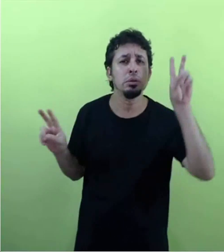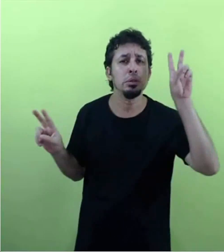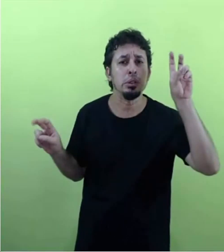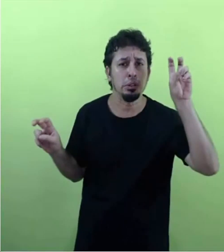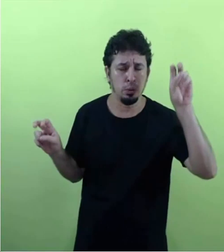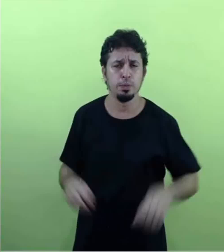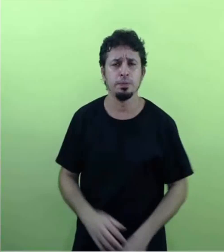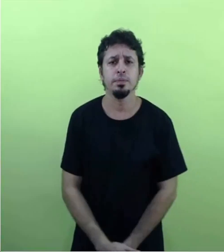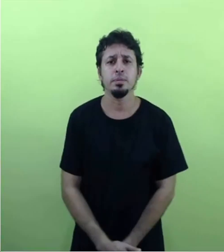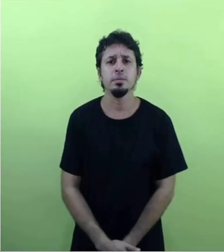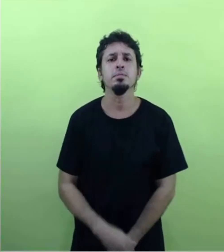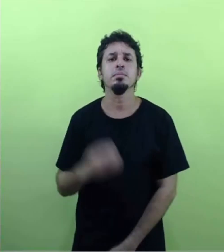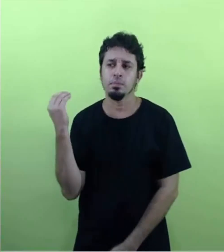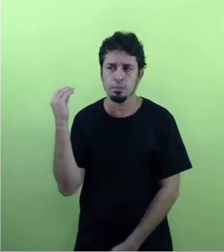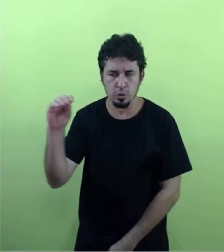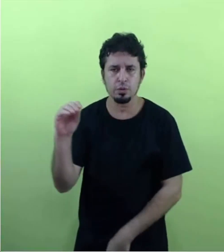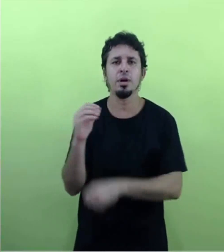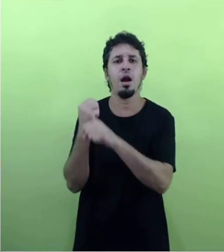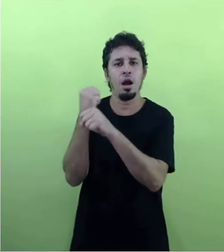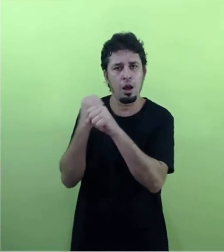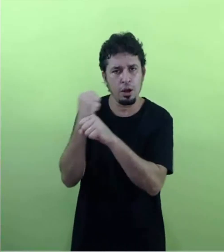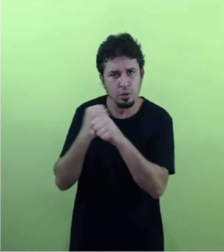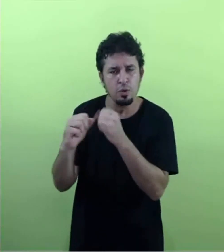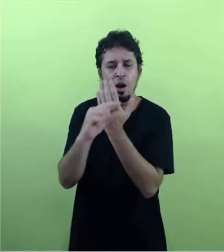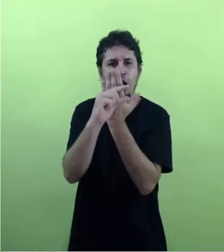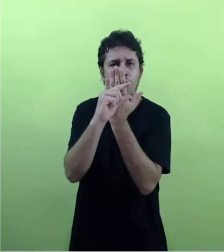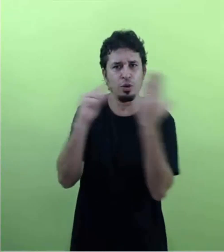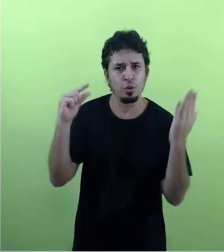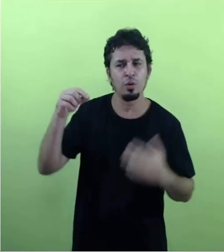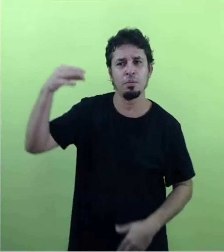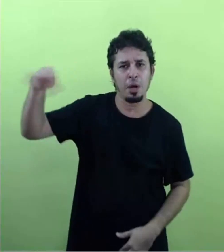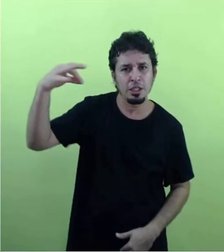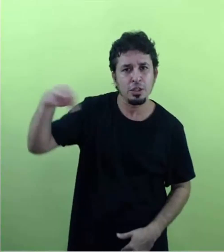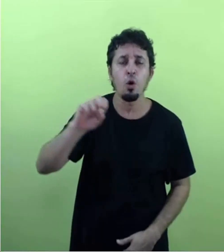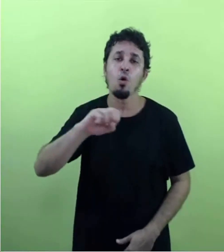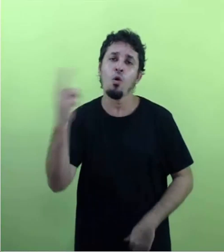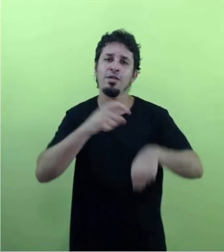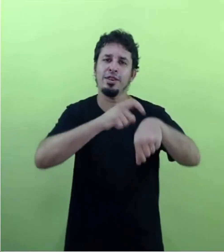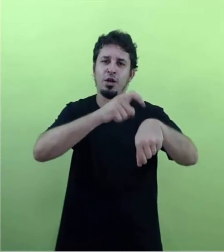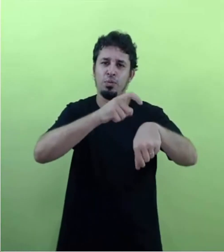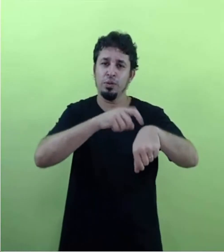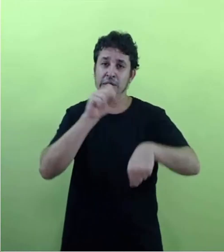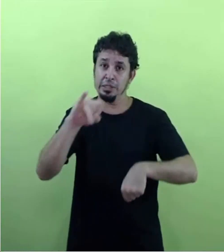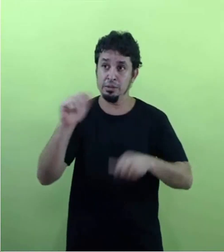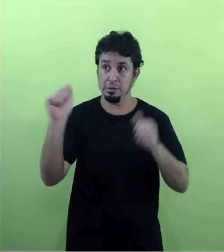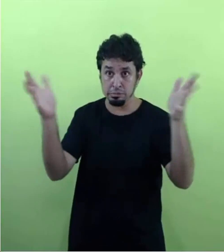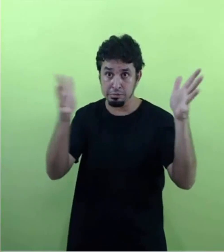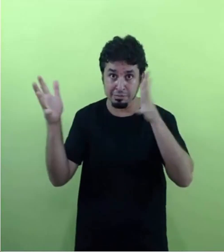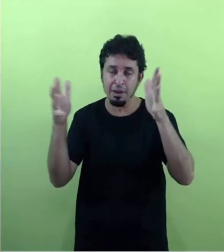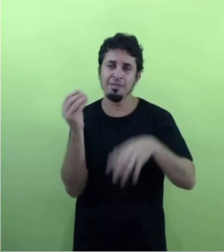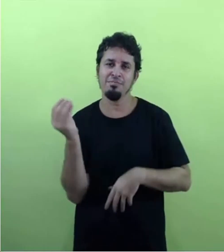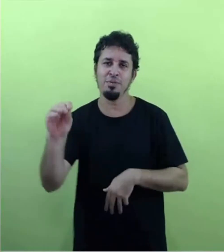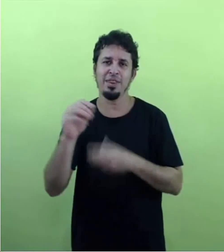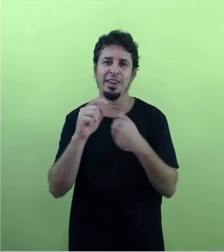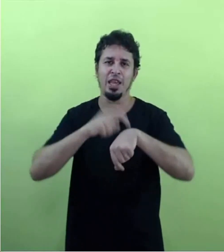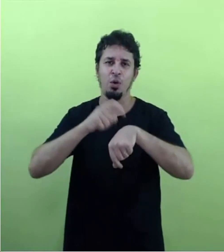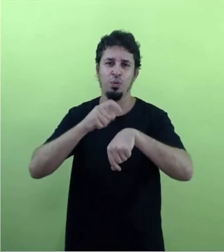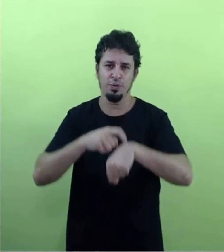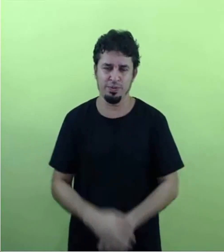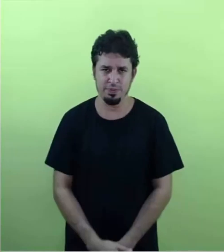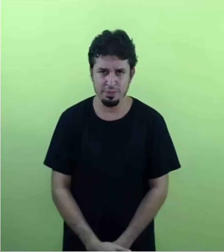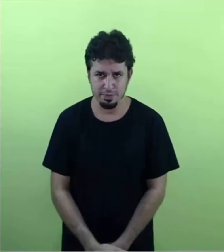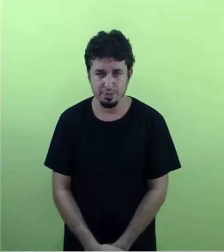citações. Coloque o autor, ano e a página, ou tempo no caso da língua de sinais.